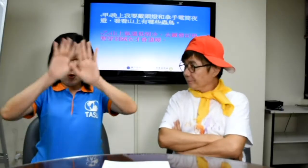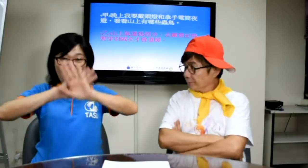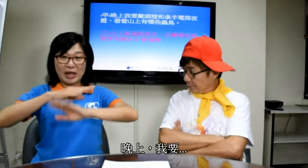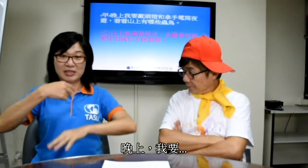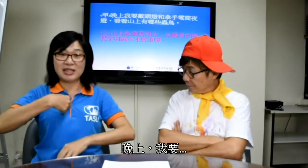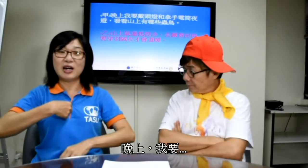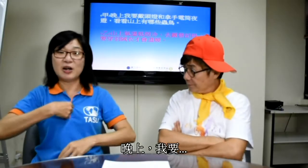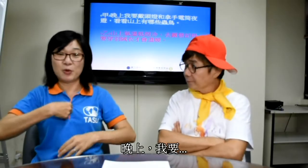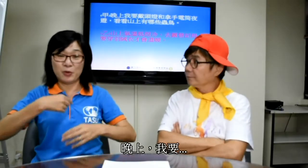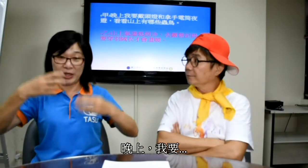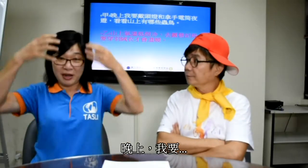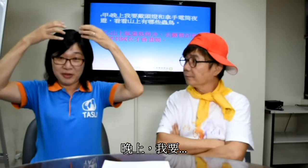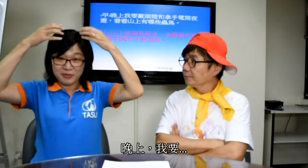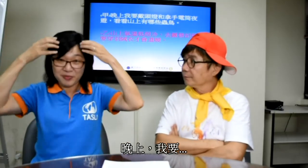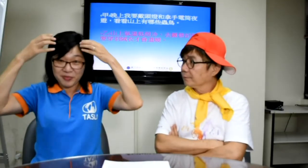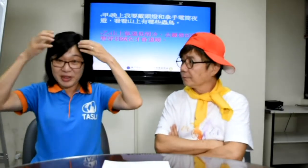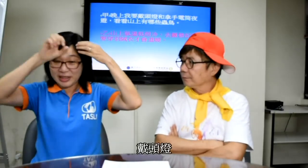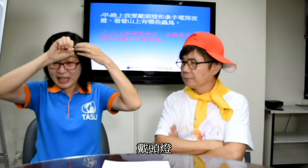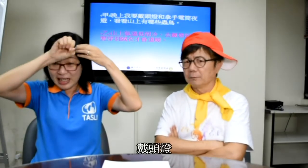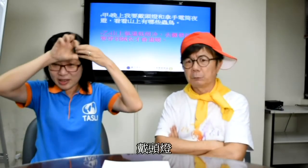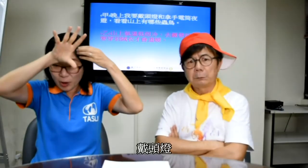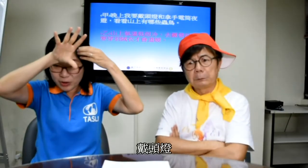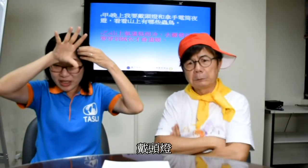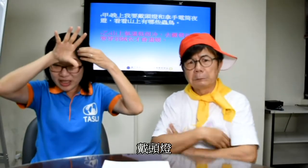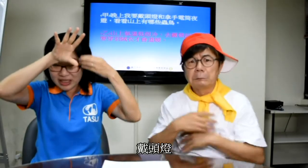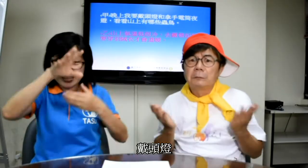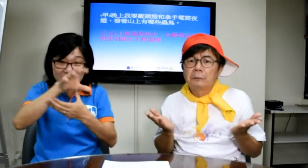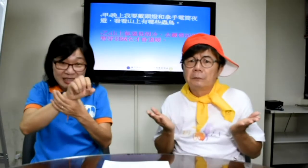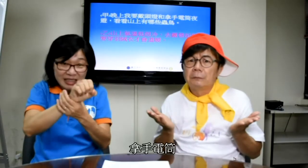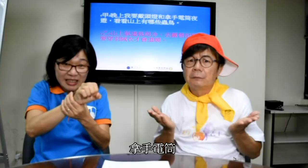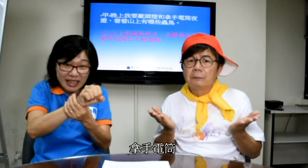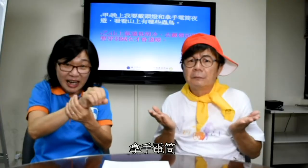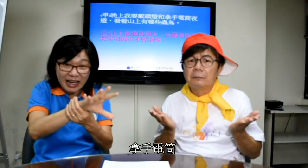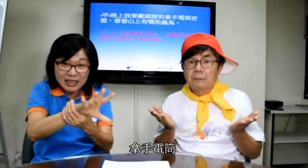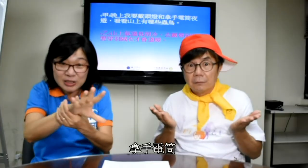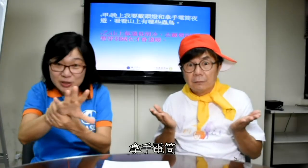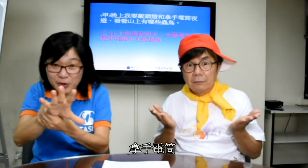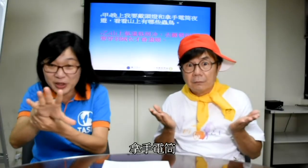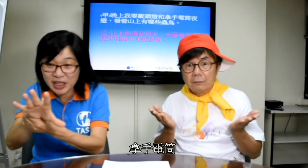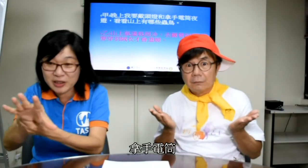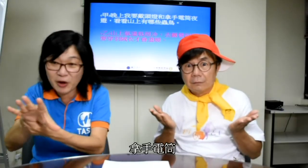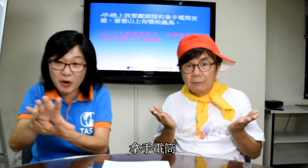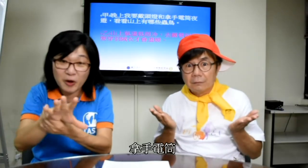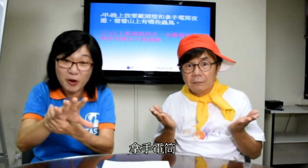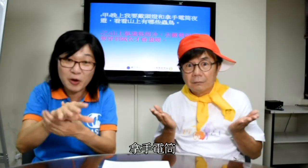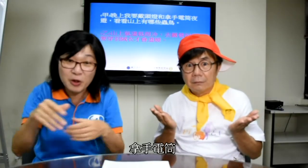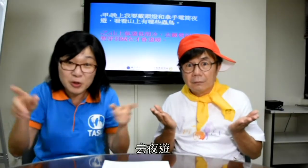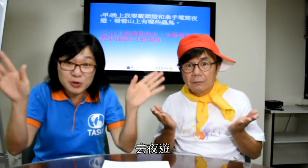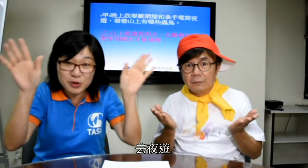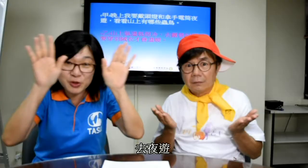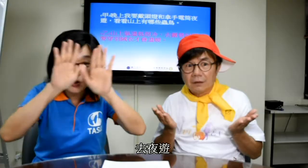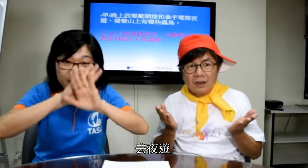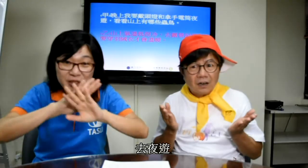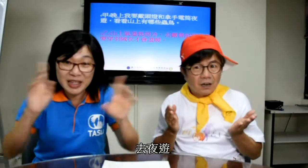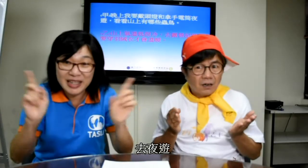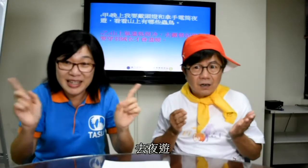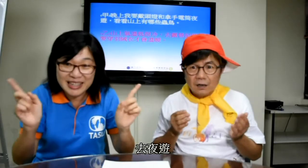晚上我要带头灯，拿手电筒去